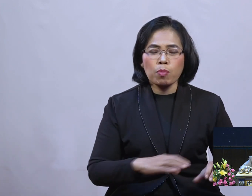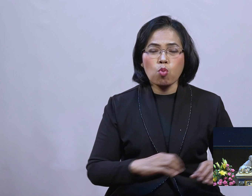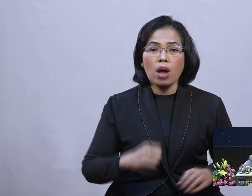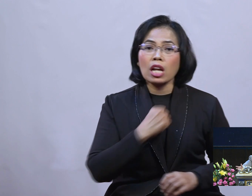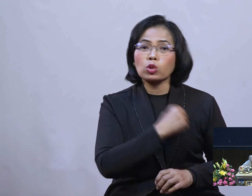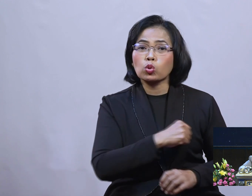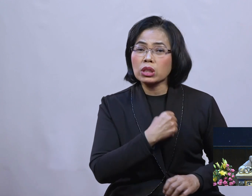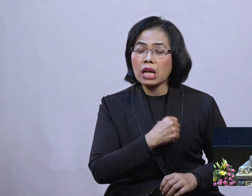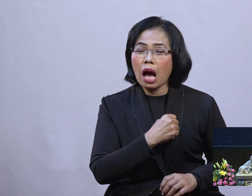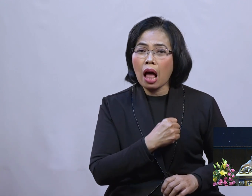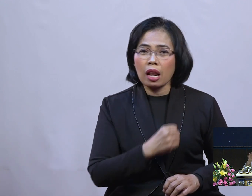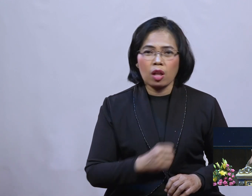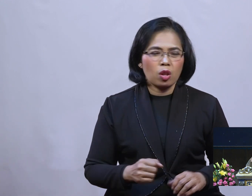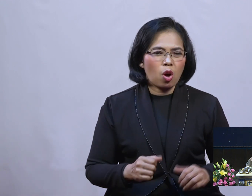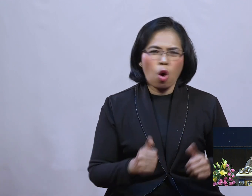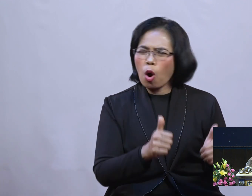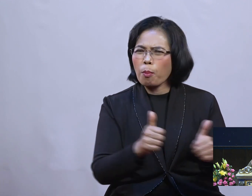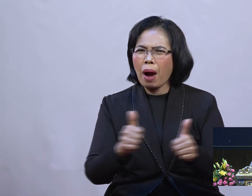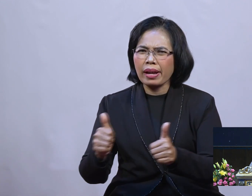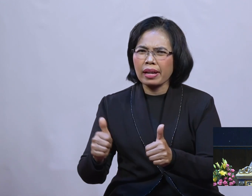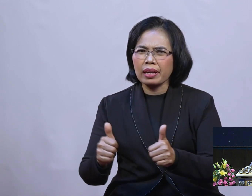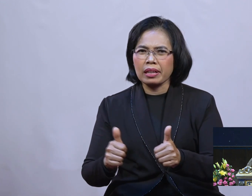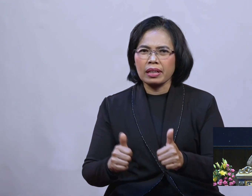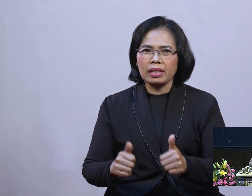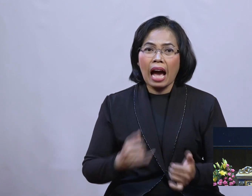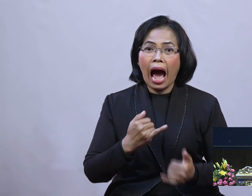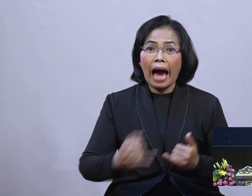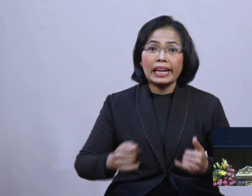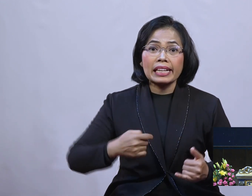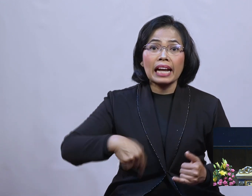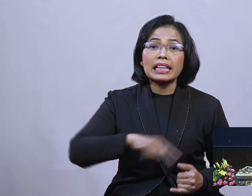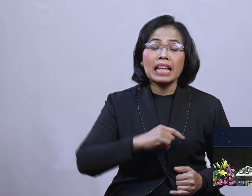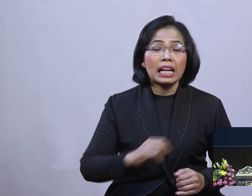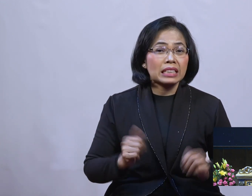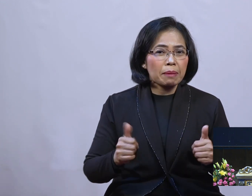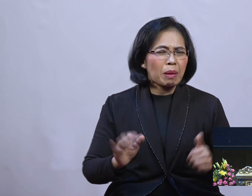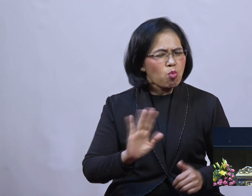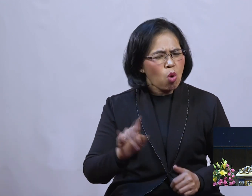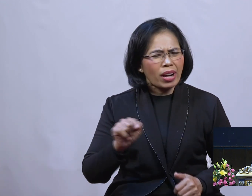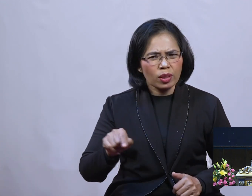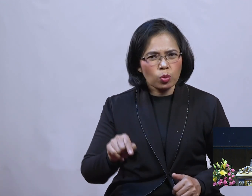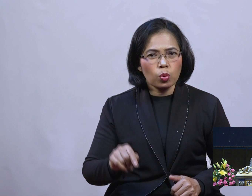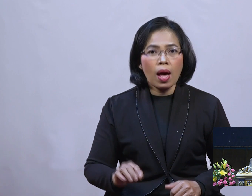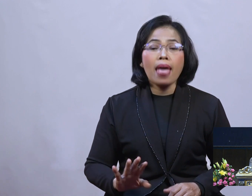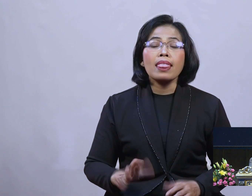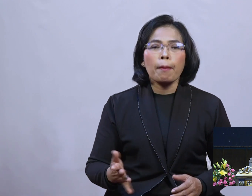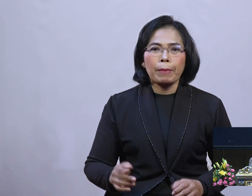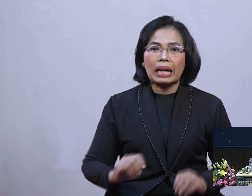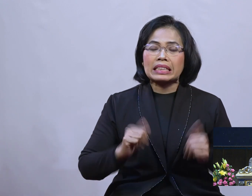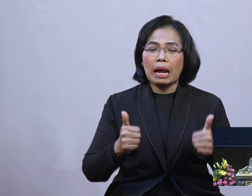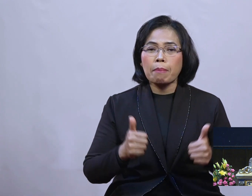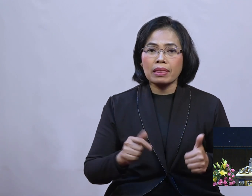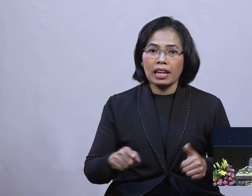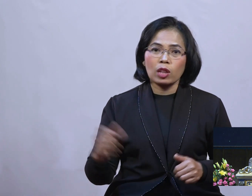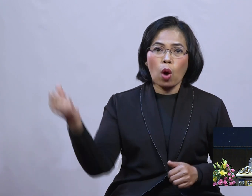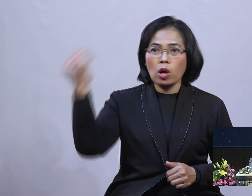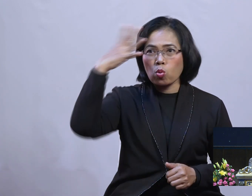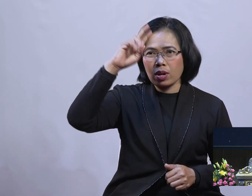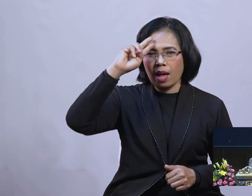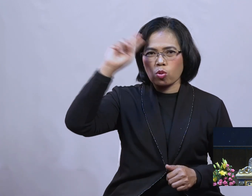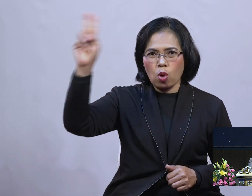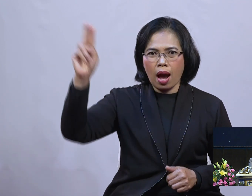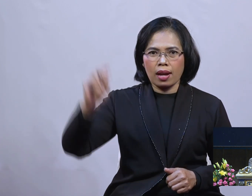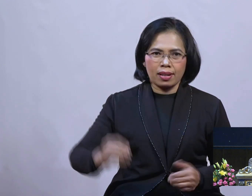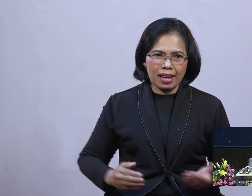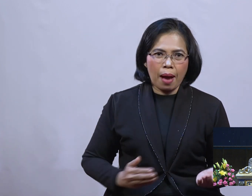kegiatan-kegiatan kebaikan saya tapi hanya bisa diselamatkan oleh Anugerah nya lewat pengampunan dosa yang dikerjakannya dia